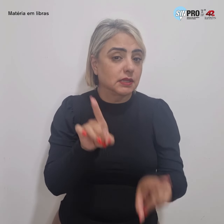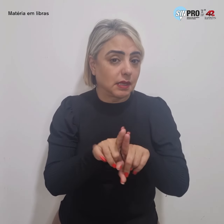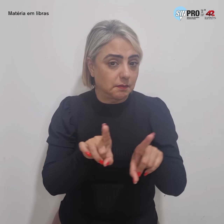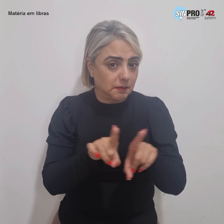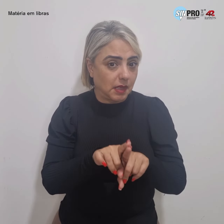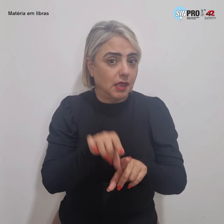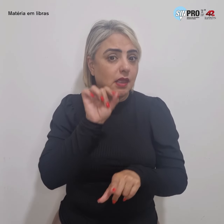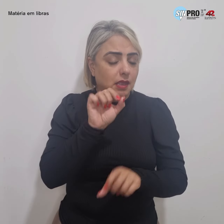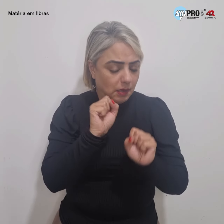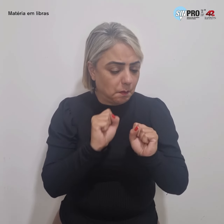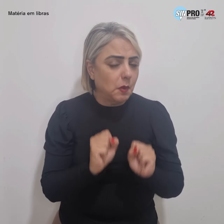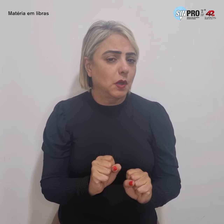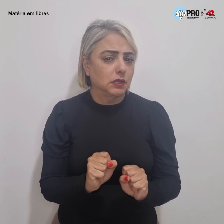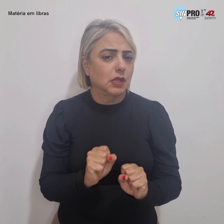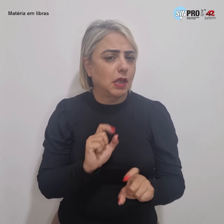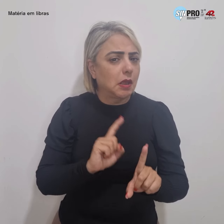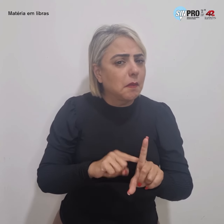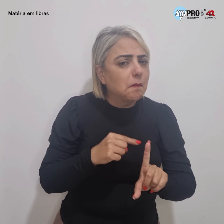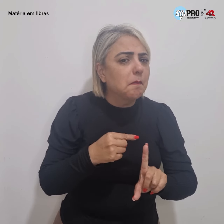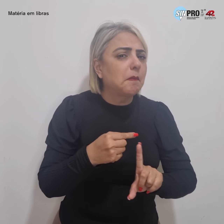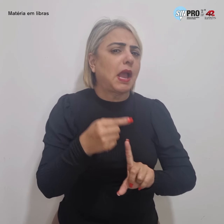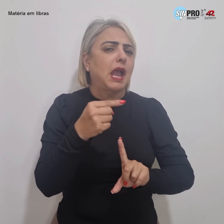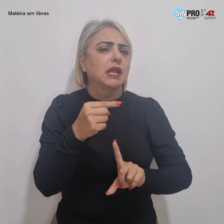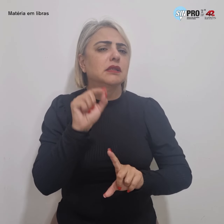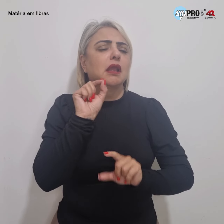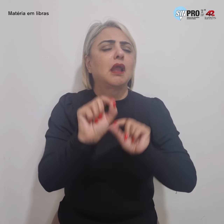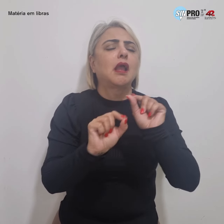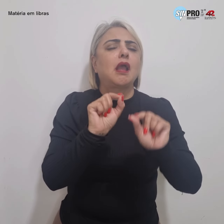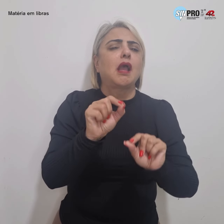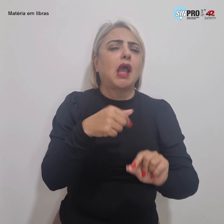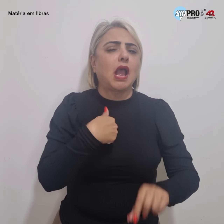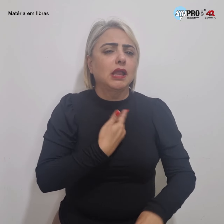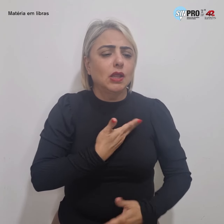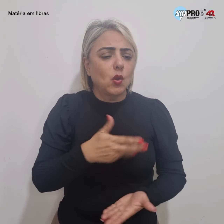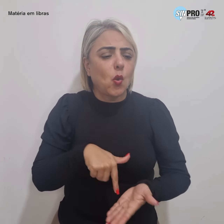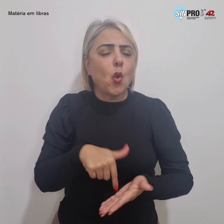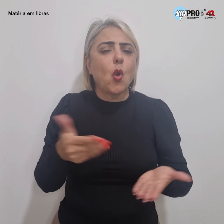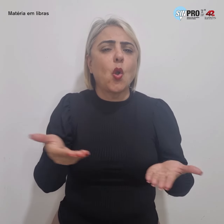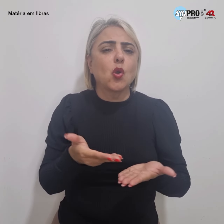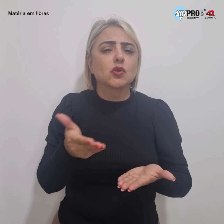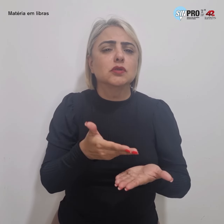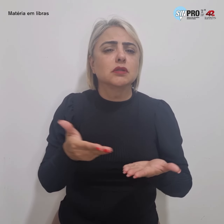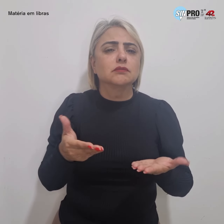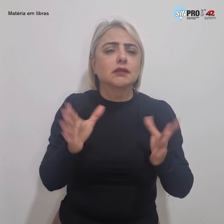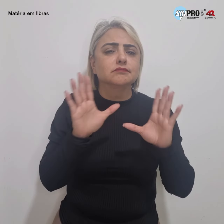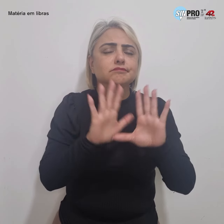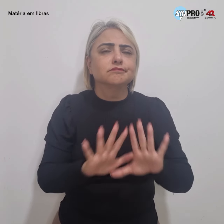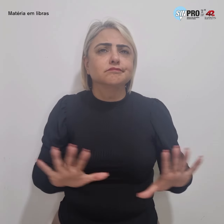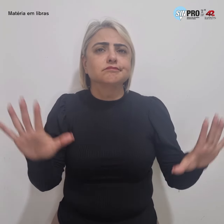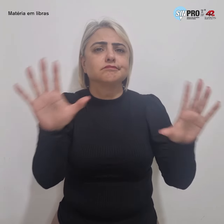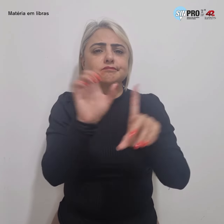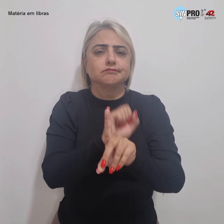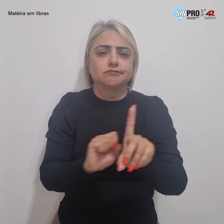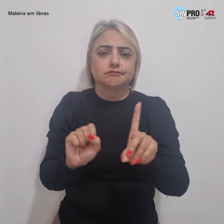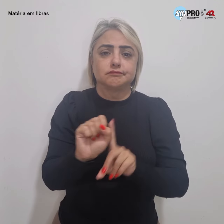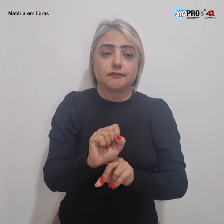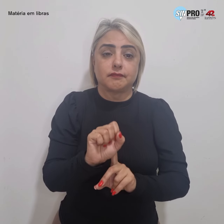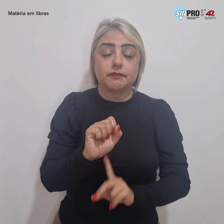que podemos ser mais do que aquilo que estamos sendo nesta conjuntura social. Tomada